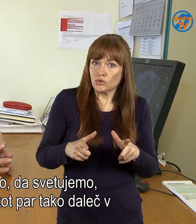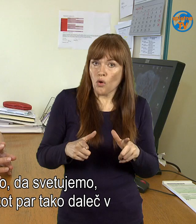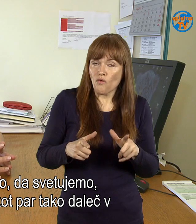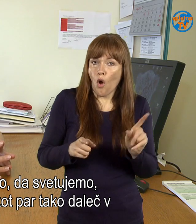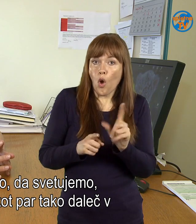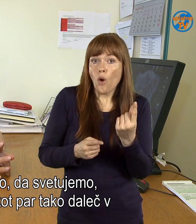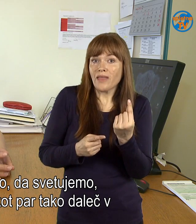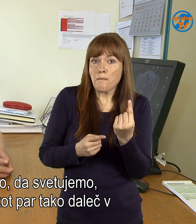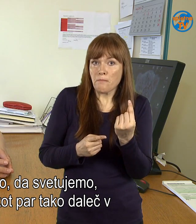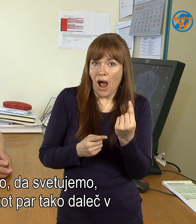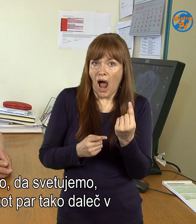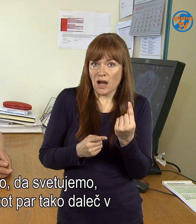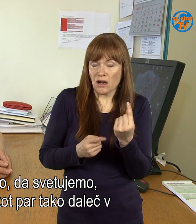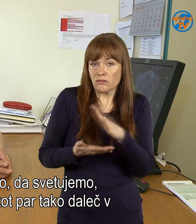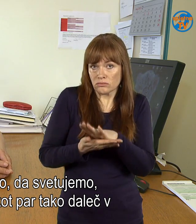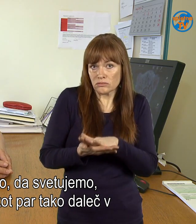spustita kot par